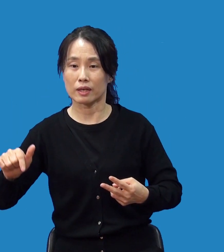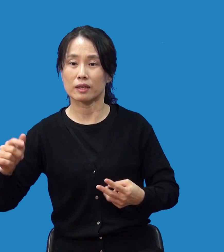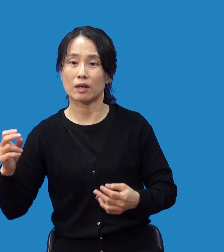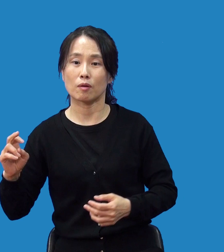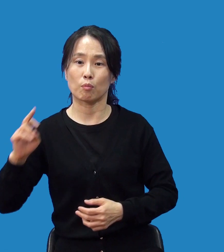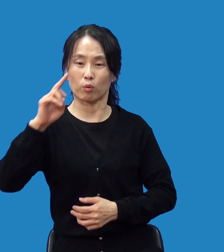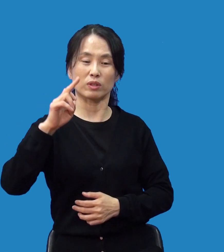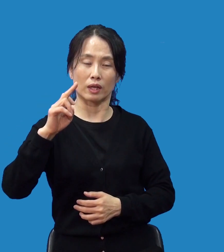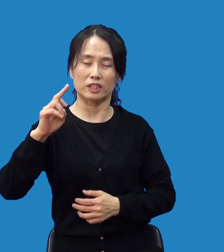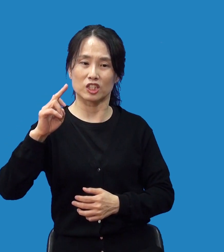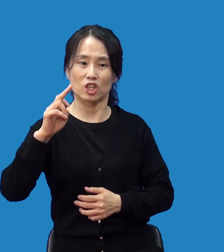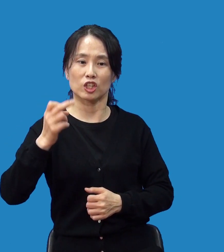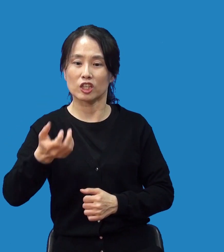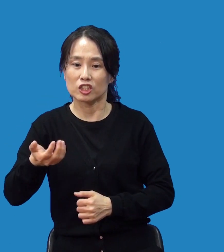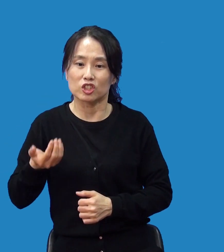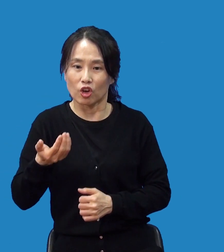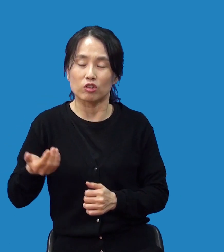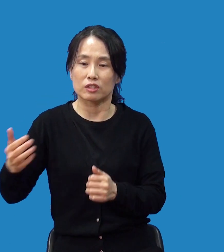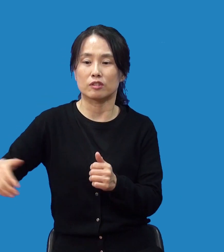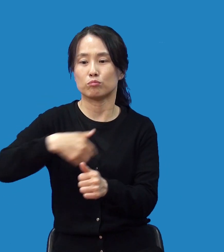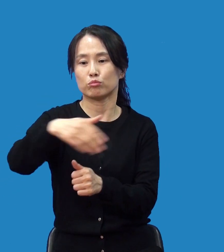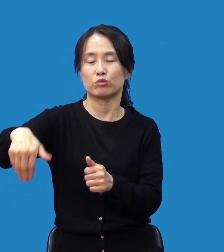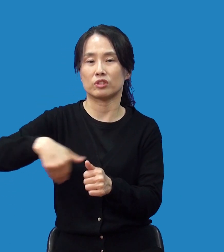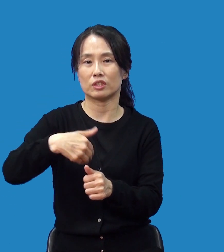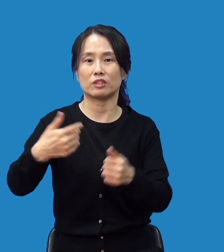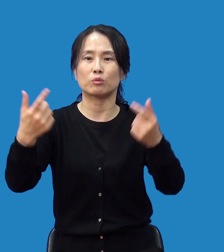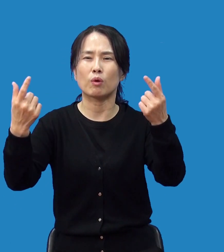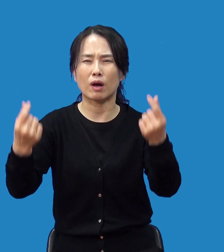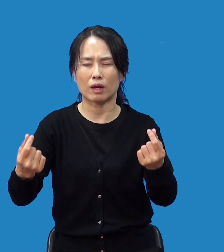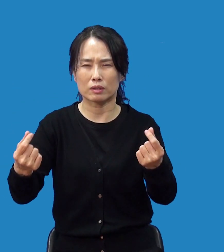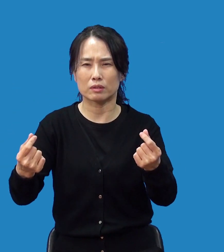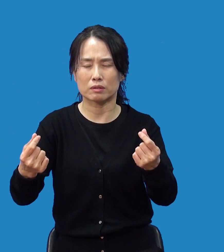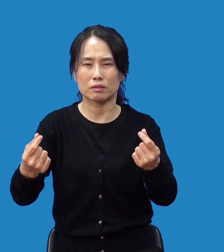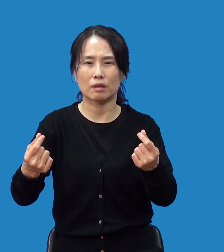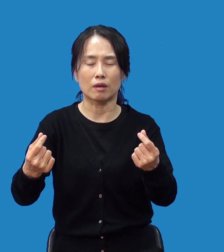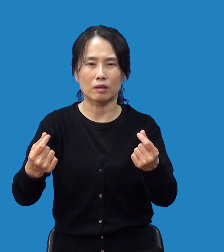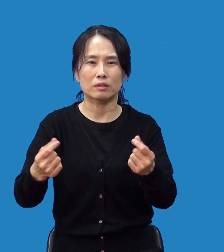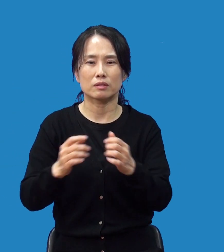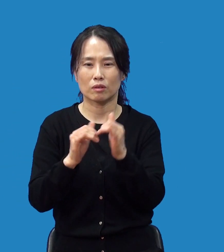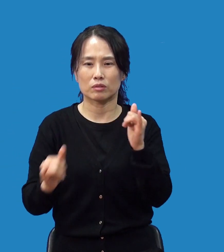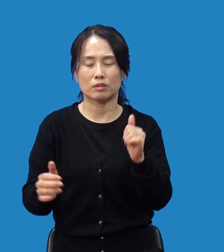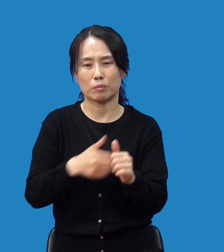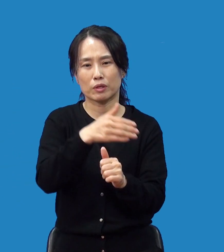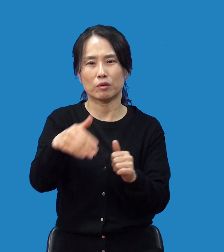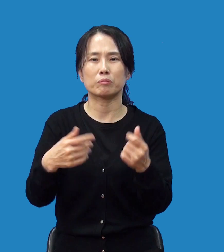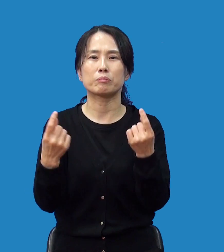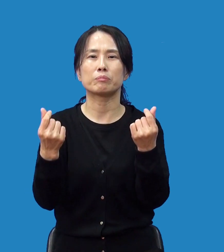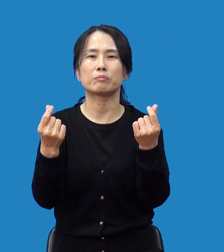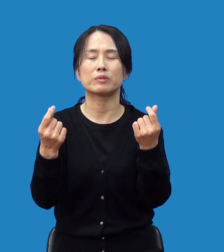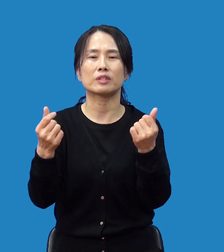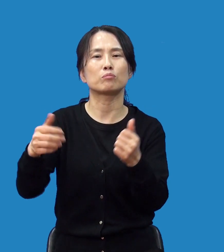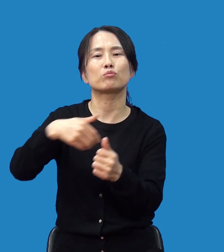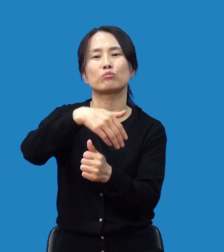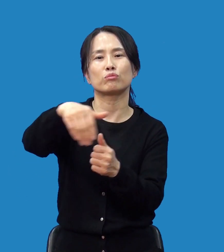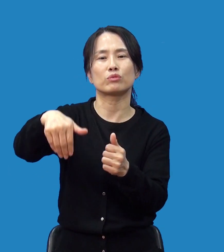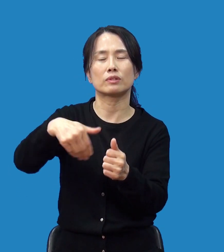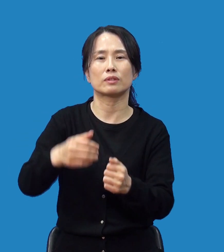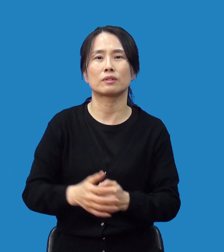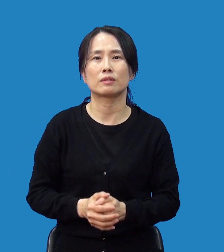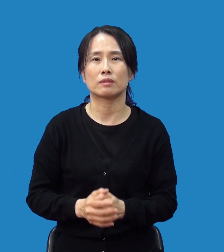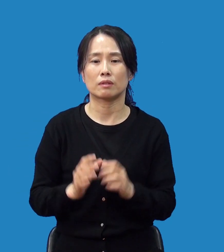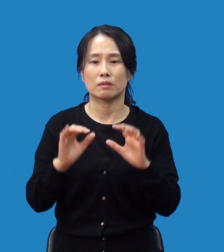투하하기 직전 상황과도 같은 그런 역사적인 배경입니다. 세계